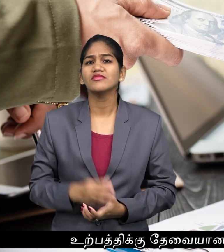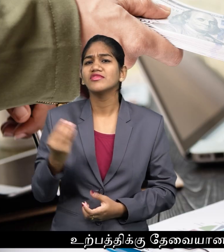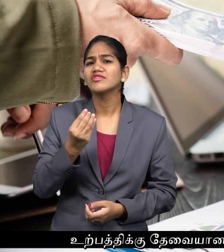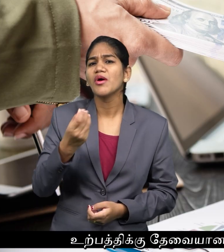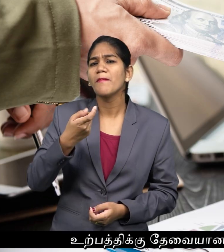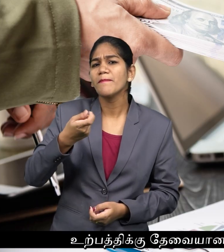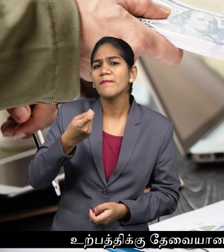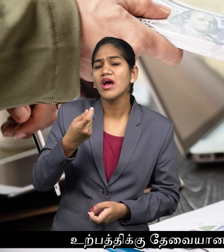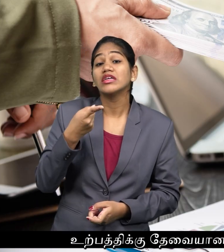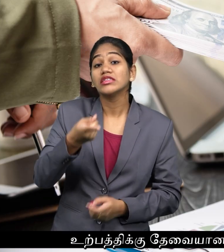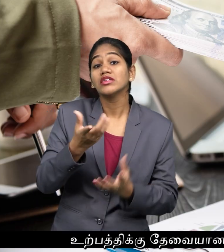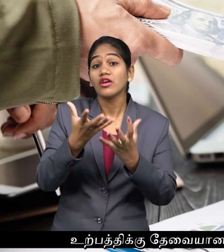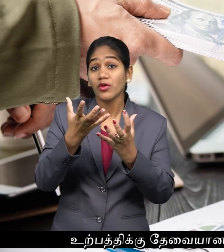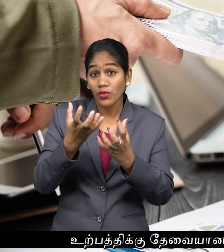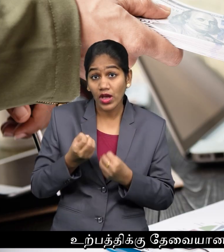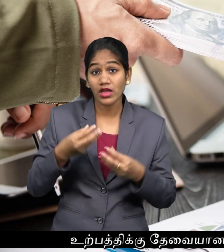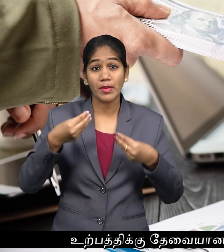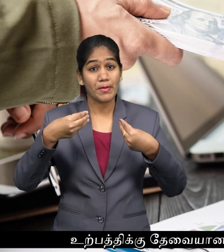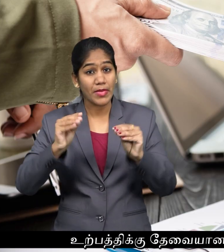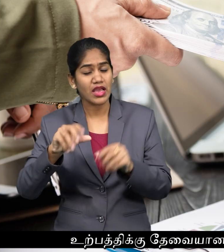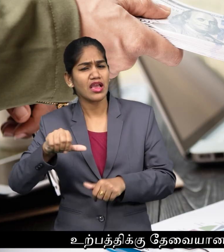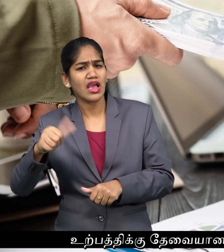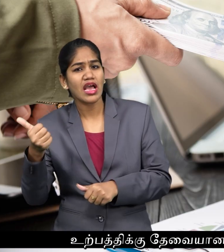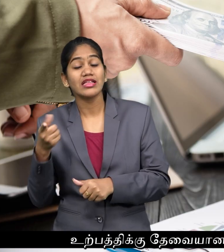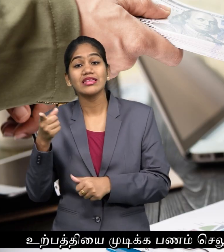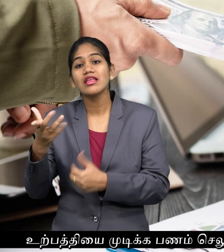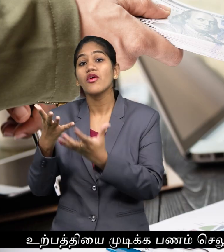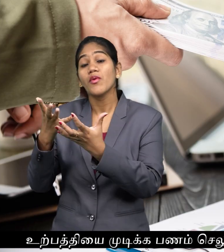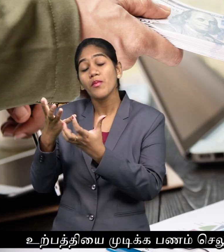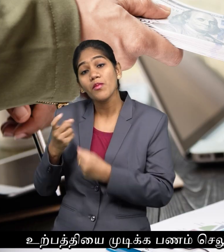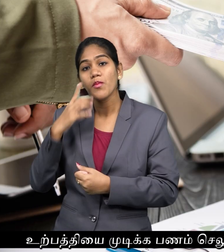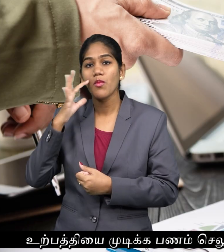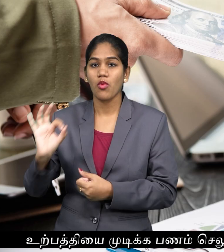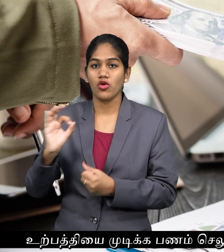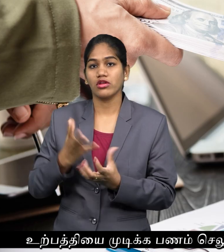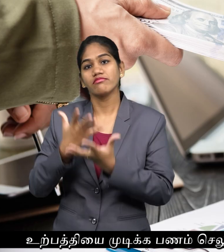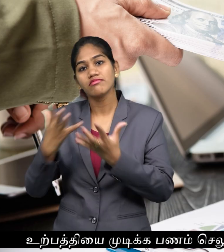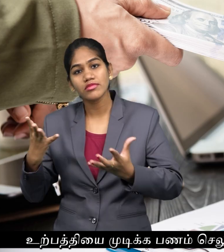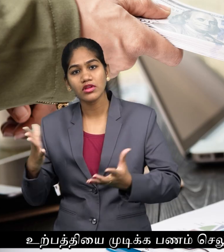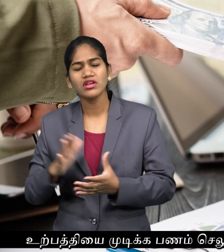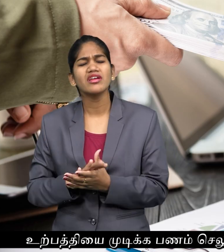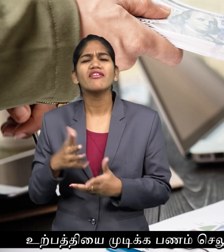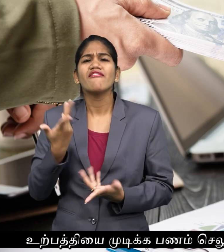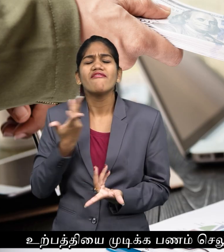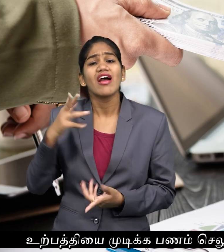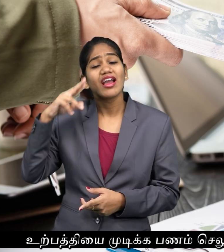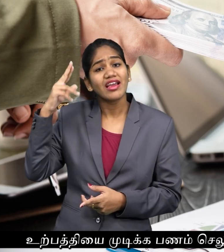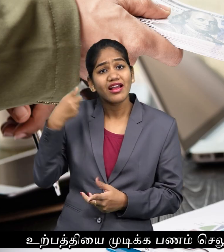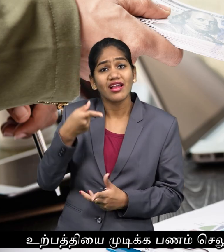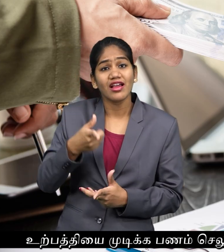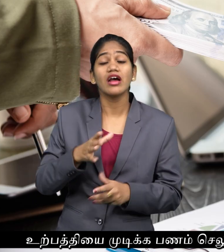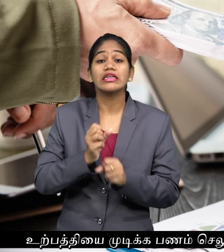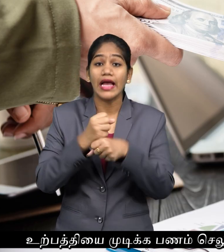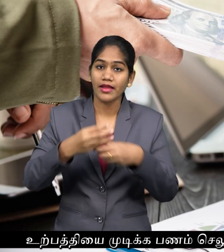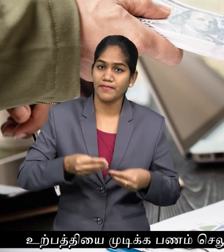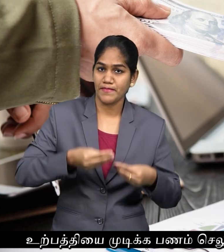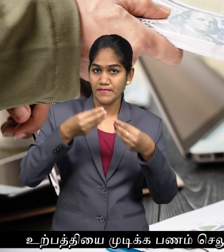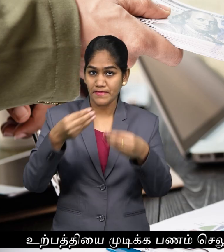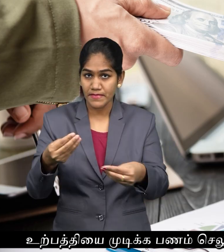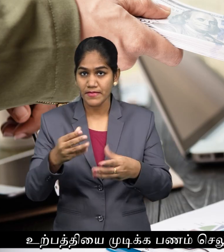உற்பத்திக்கு தேவையான பிற பொருட்களை வாங்குவதற்கும் உற்பத்தியை முடிக்க பணம் செலுத்துவதற்கும் சில